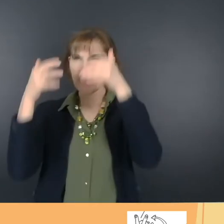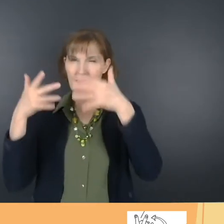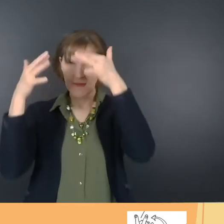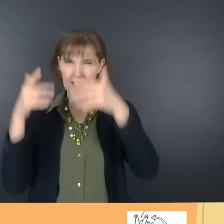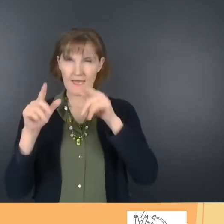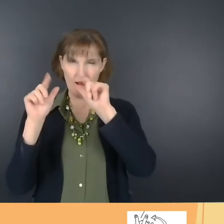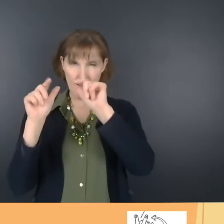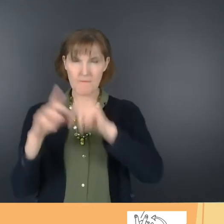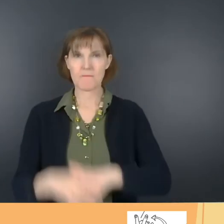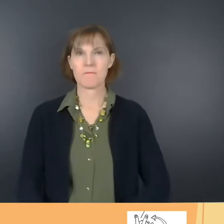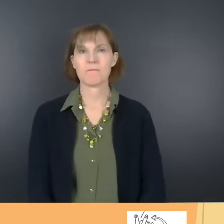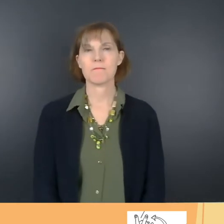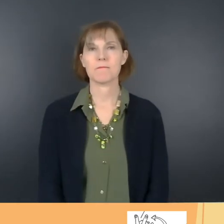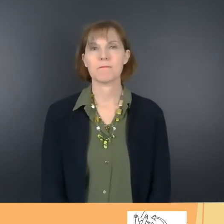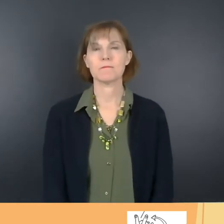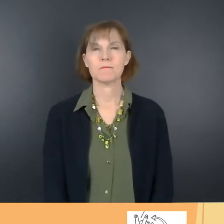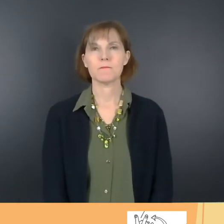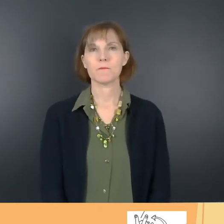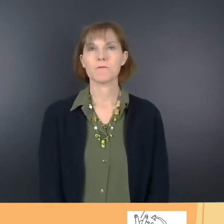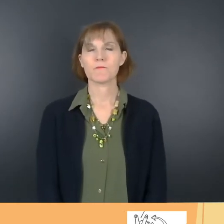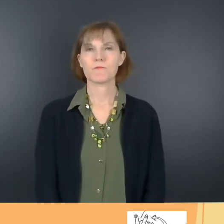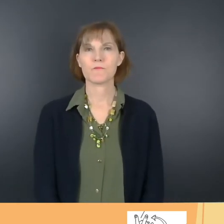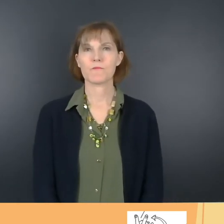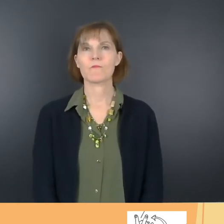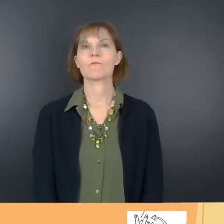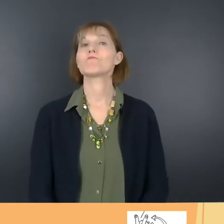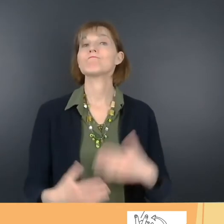Donc, on va aller sur les mathématiques.